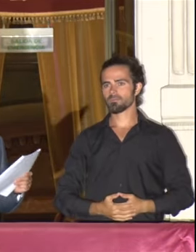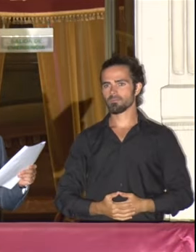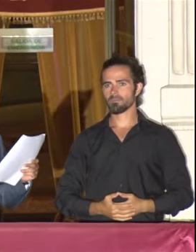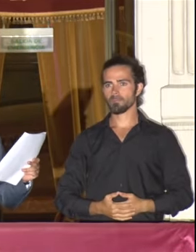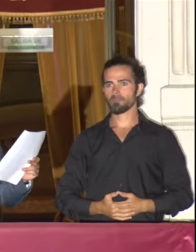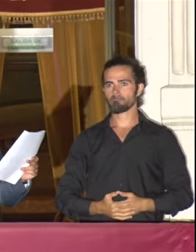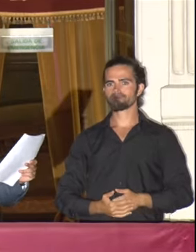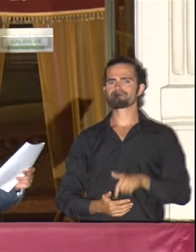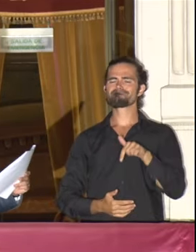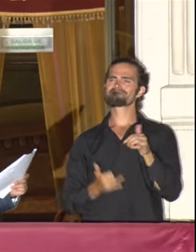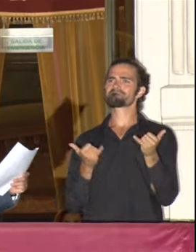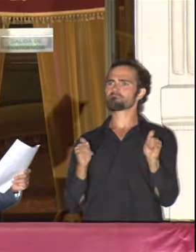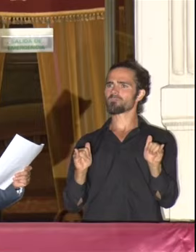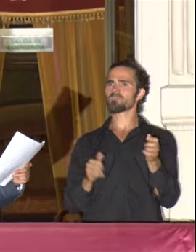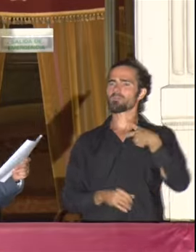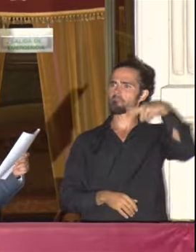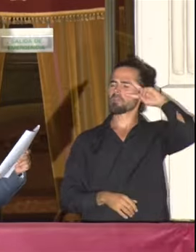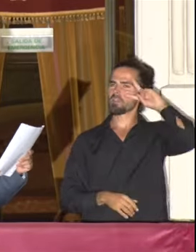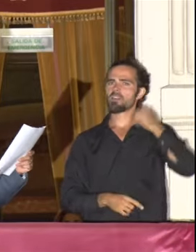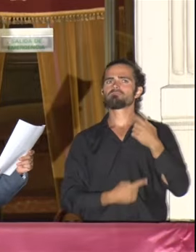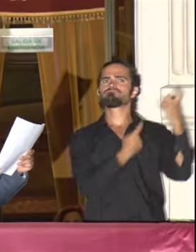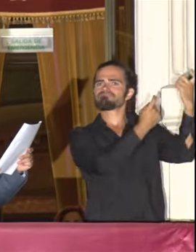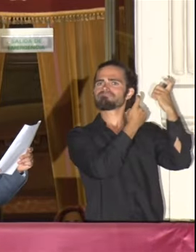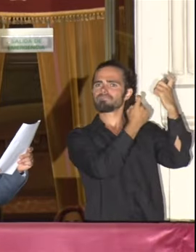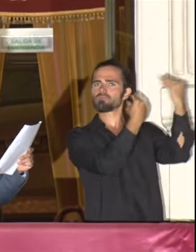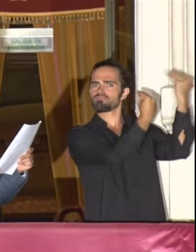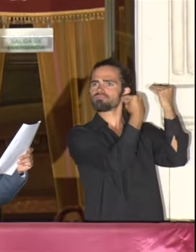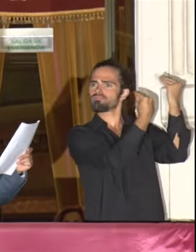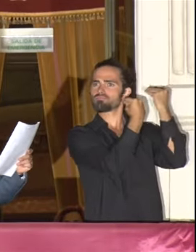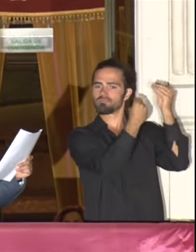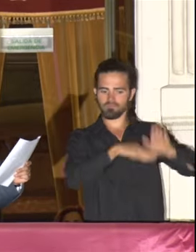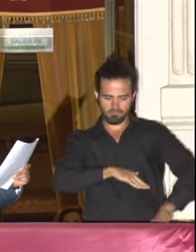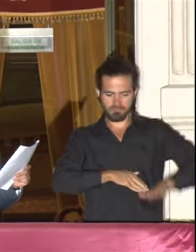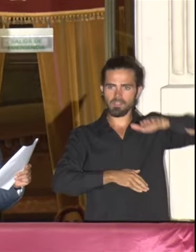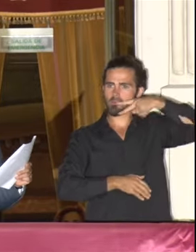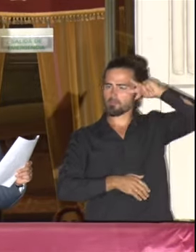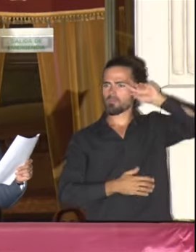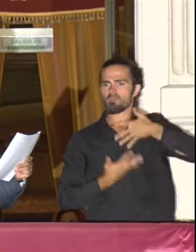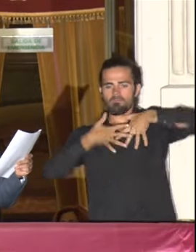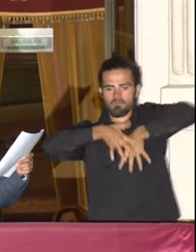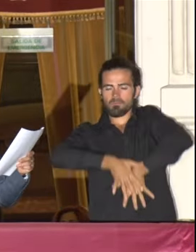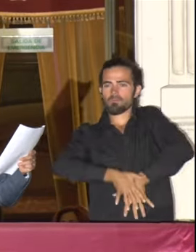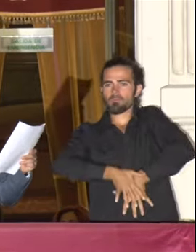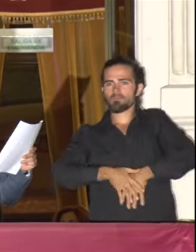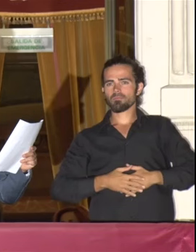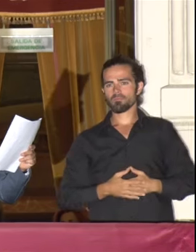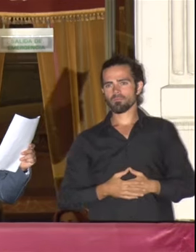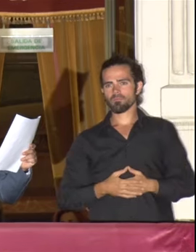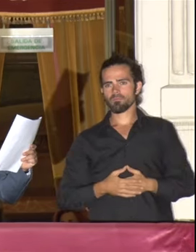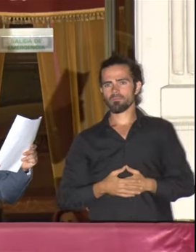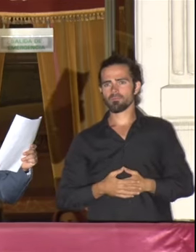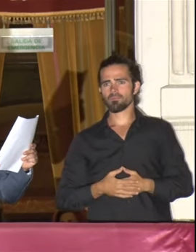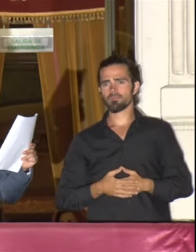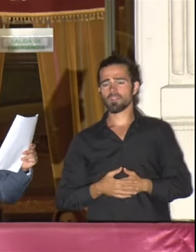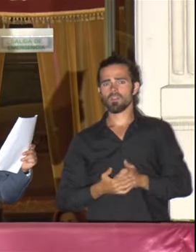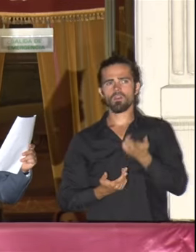La feria es experiencia que nos forma. Son vivencias que quedan dentro de nosotros. Es el